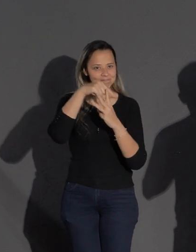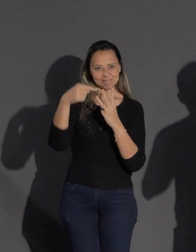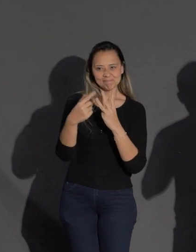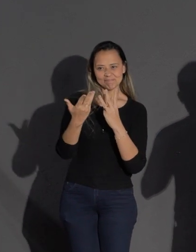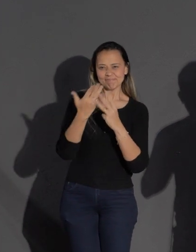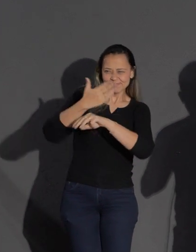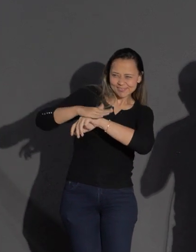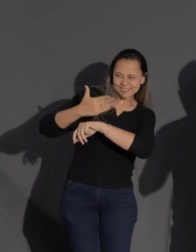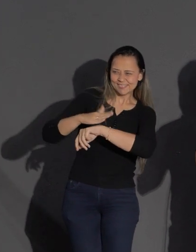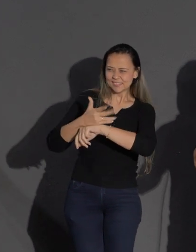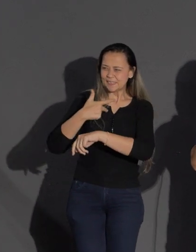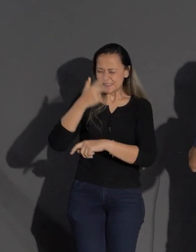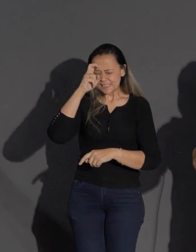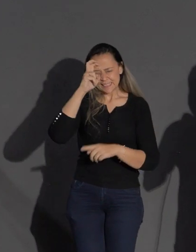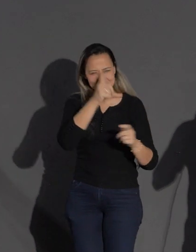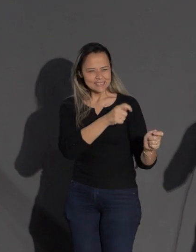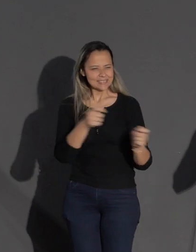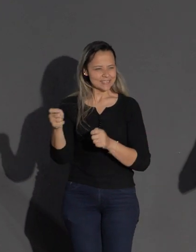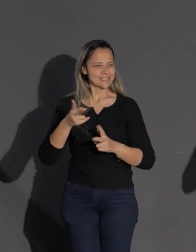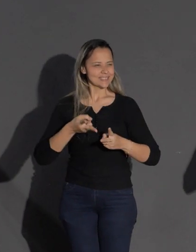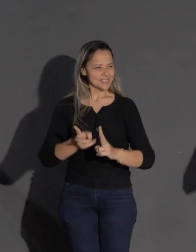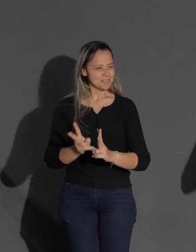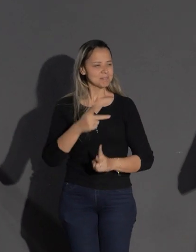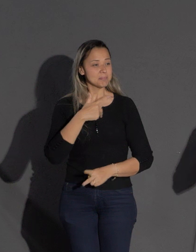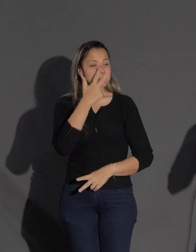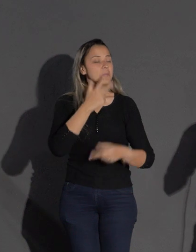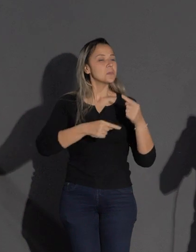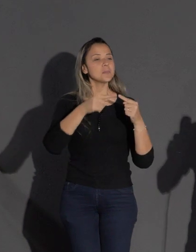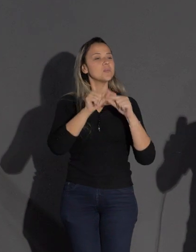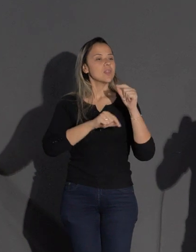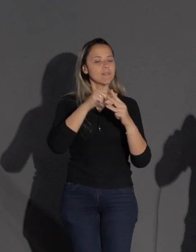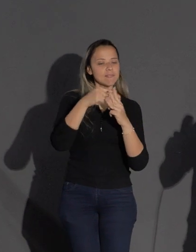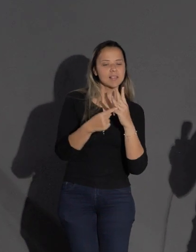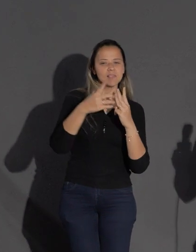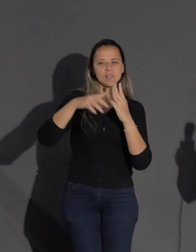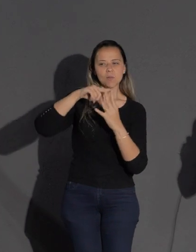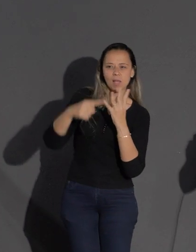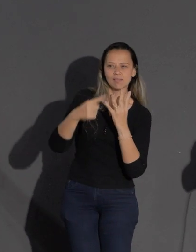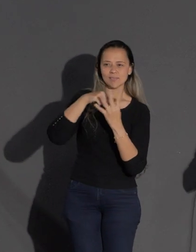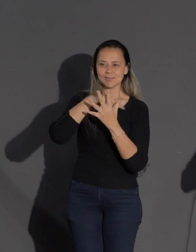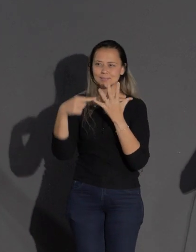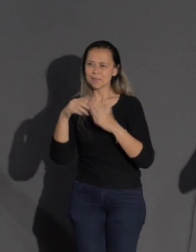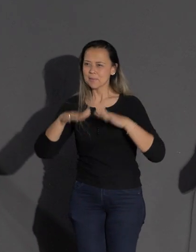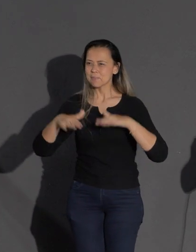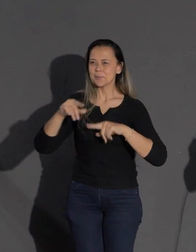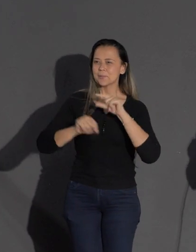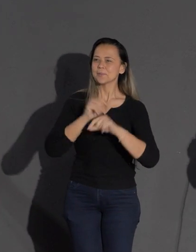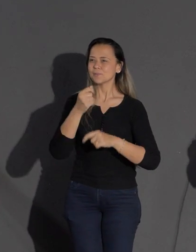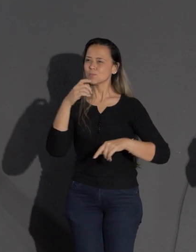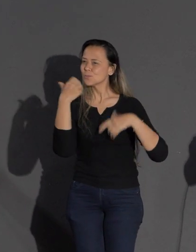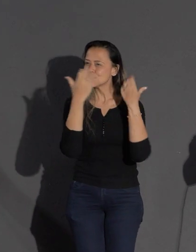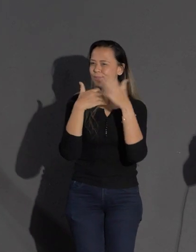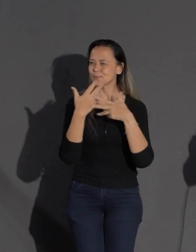Né? A gente ensaia, como eu disse, toda quinta. O propósito é trio, às vezes é quarteto, às vezes é quinteto, depende muito do